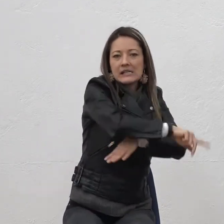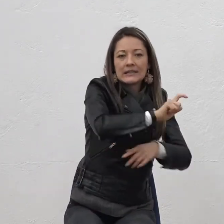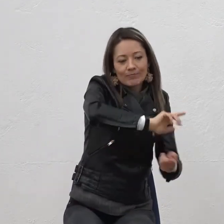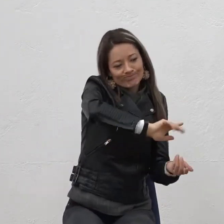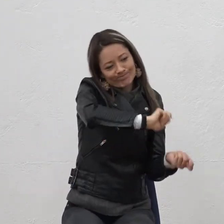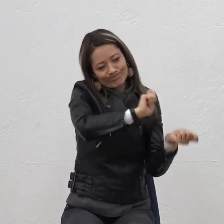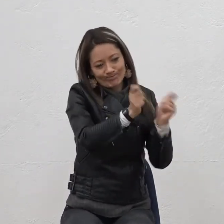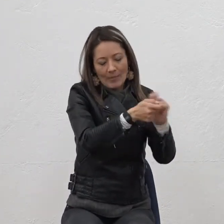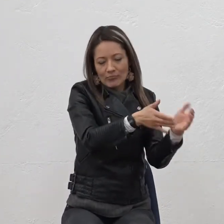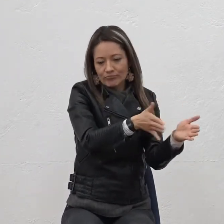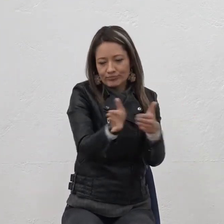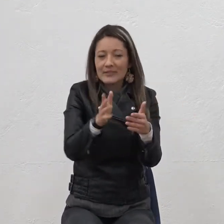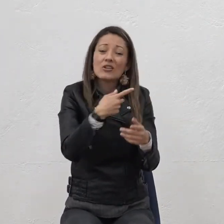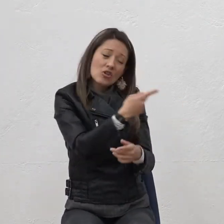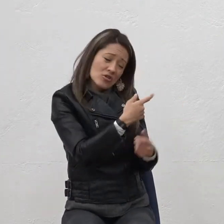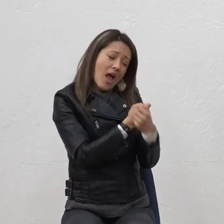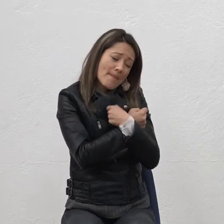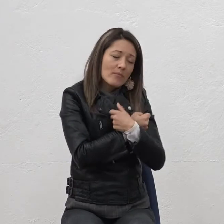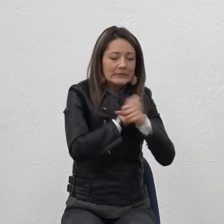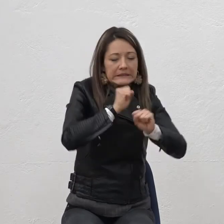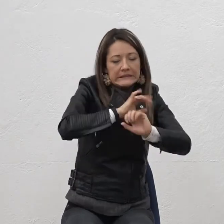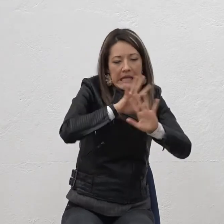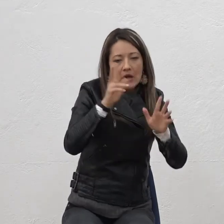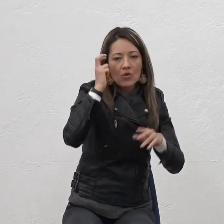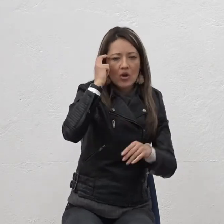contrario, nos amábamos total,